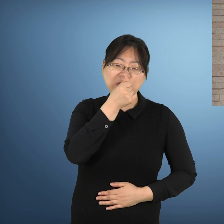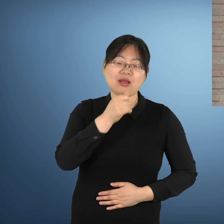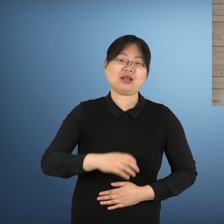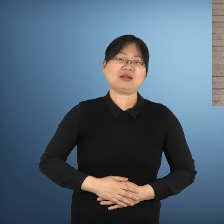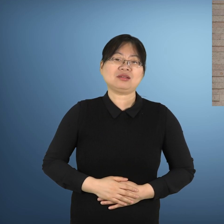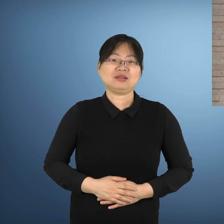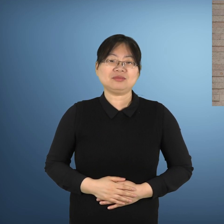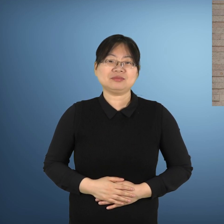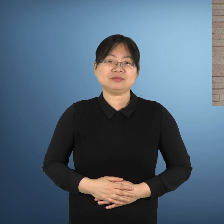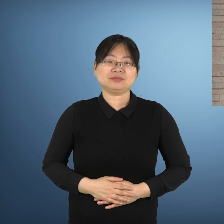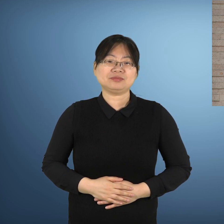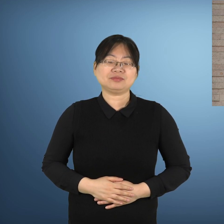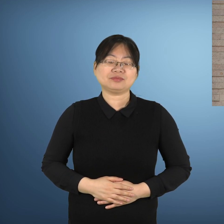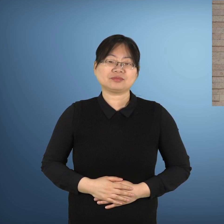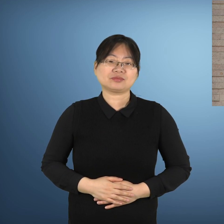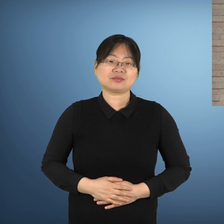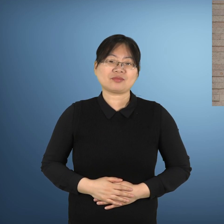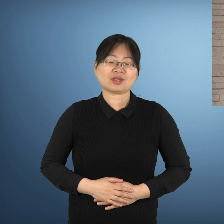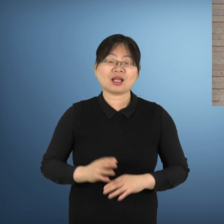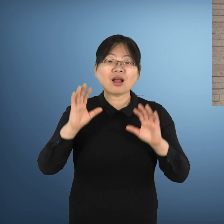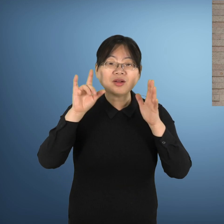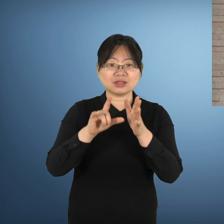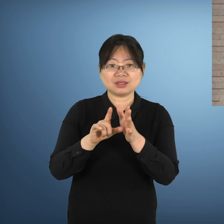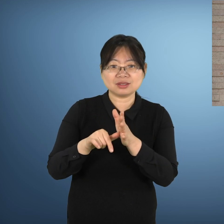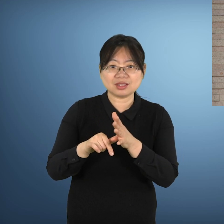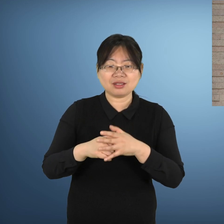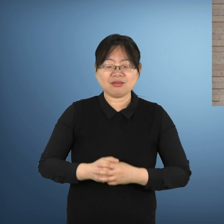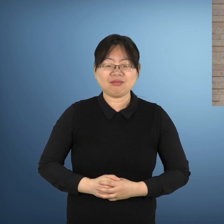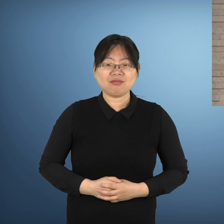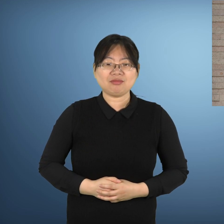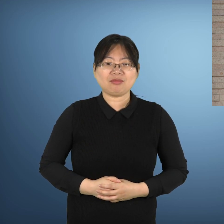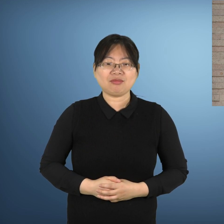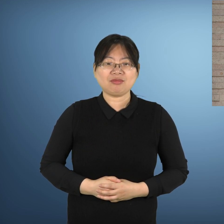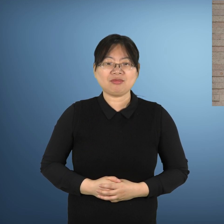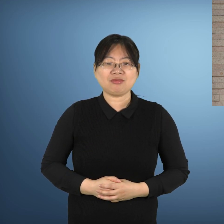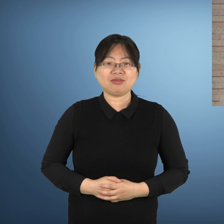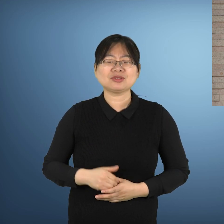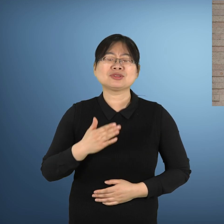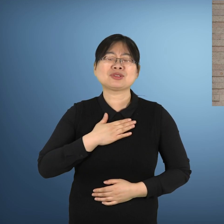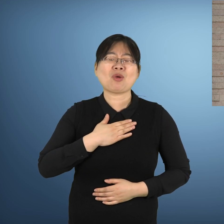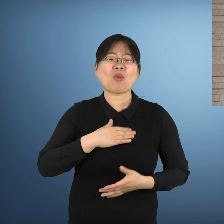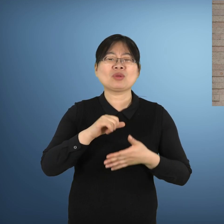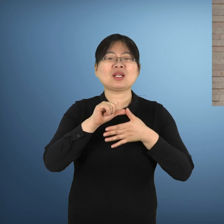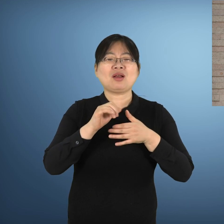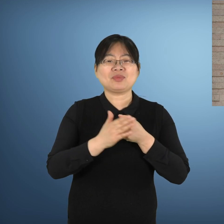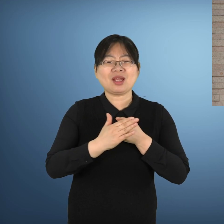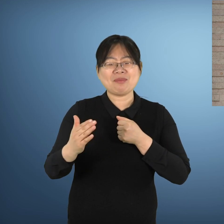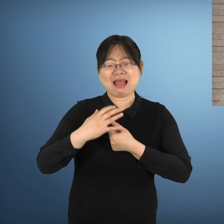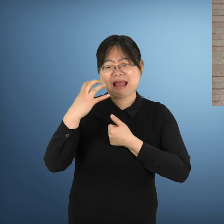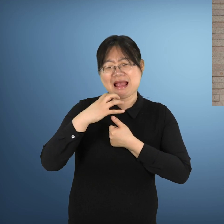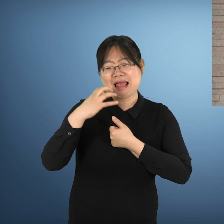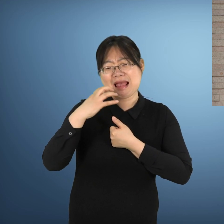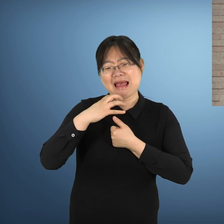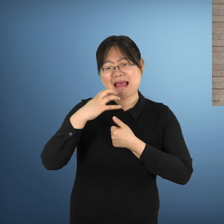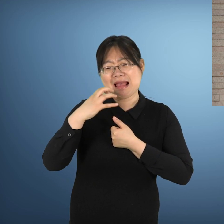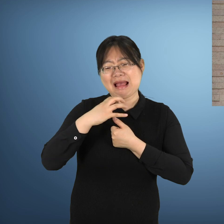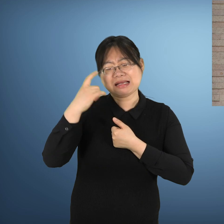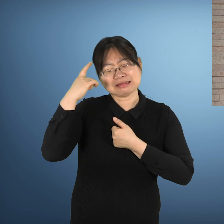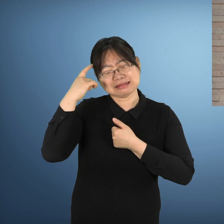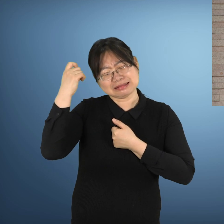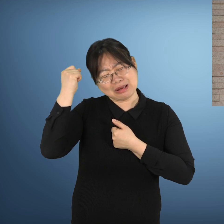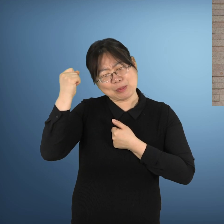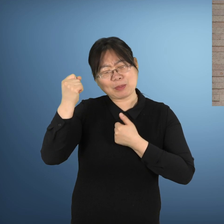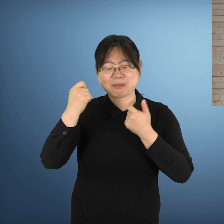아시죠. 그리고 어릴 적에 유난히 장남이라고 야단만 많이 맞았던 기억이